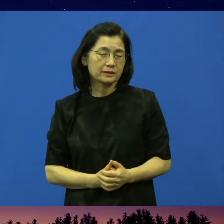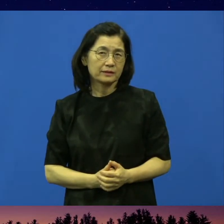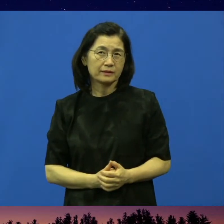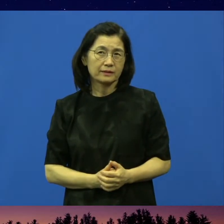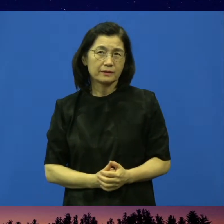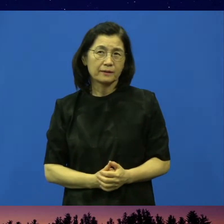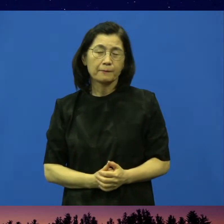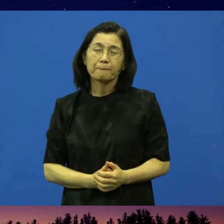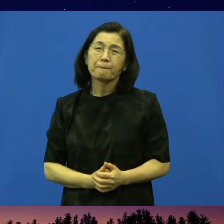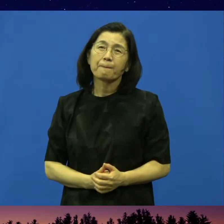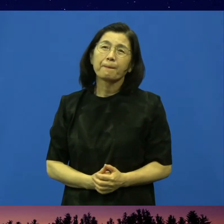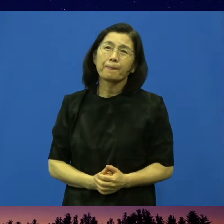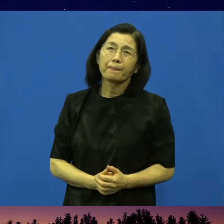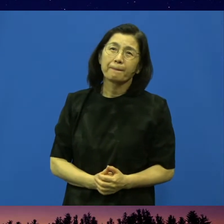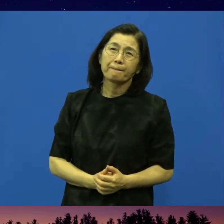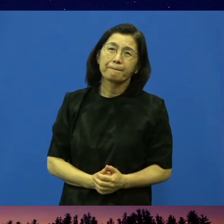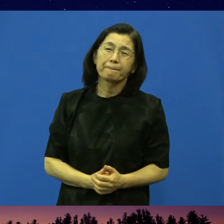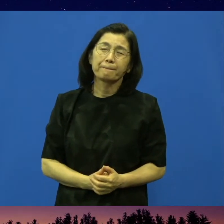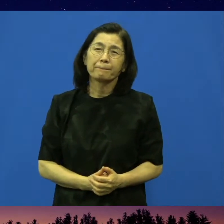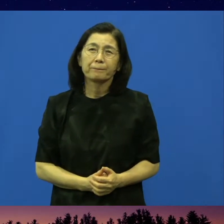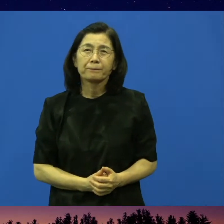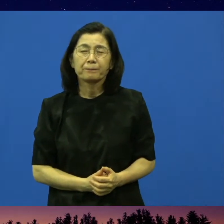자, 여러분 보십시오.